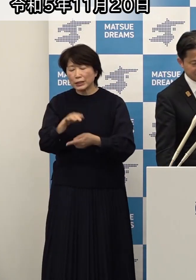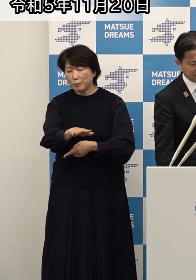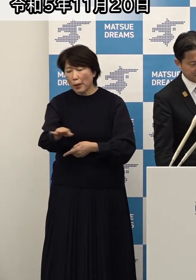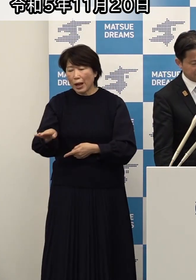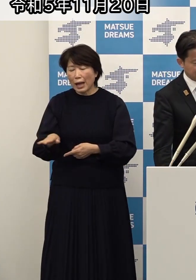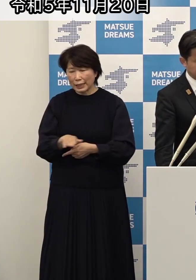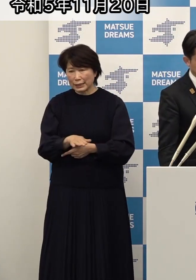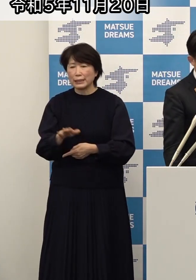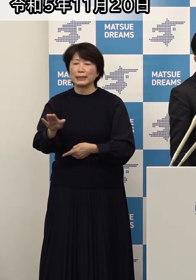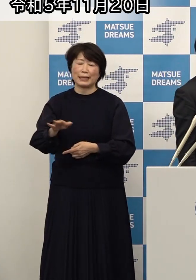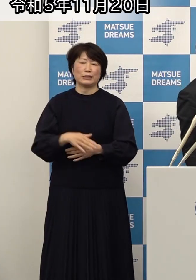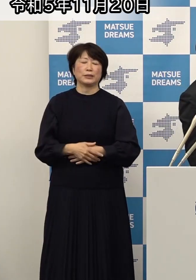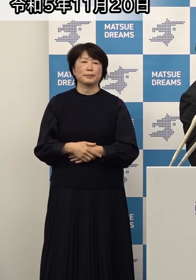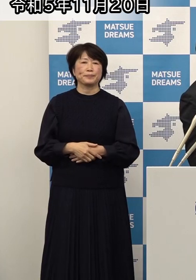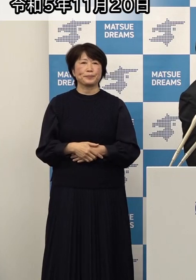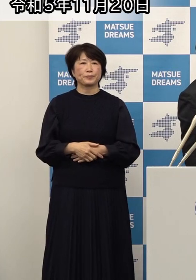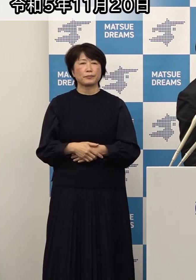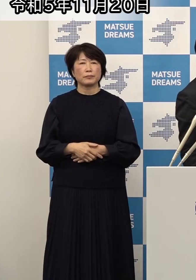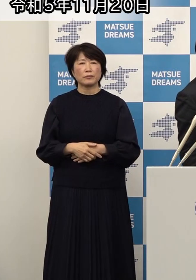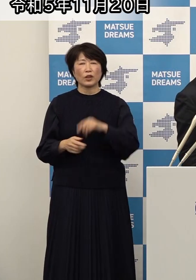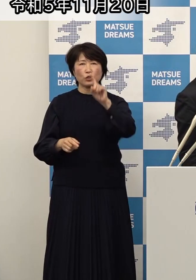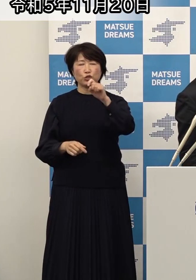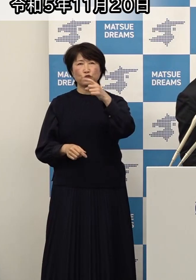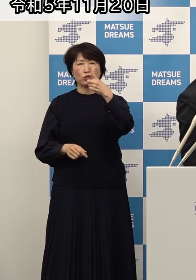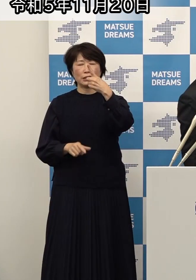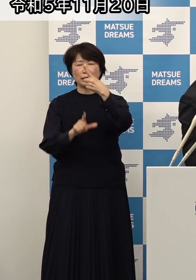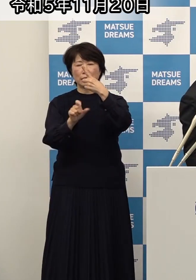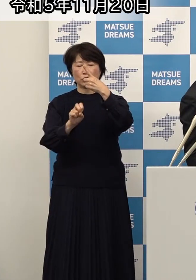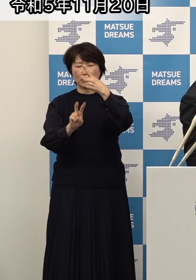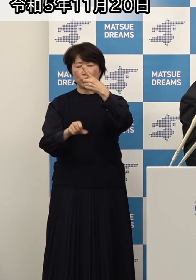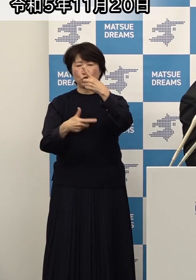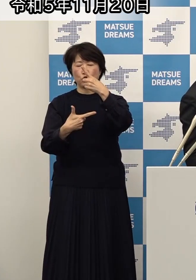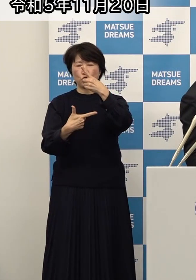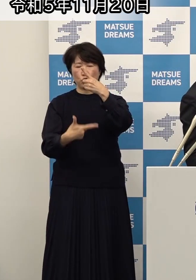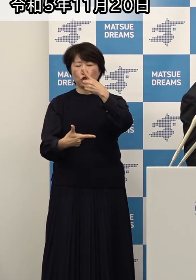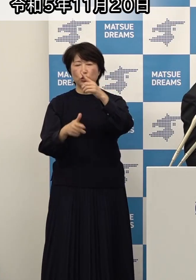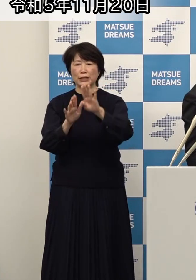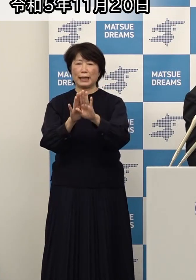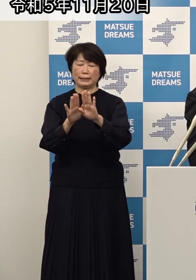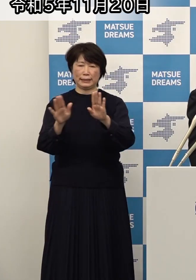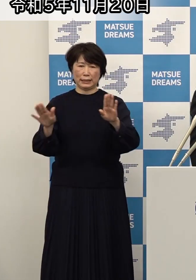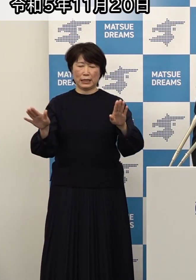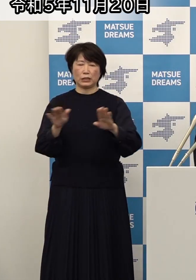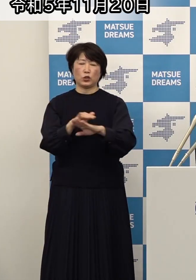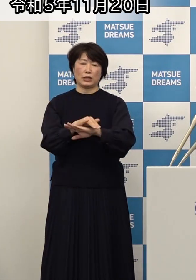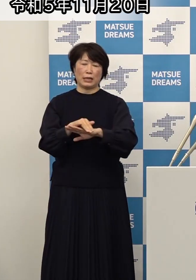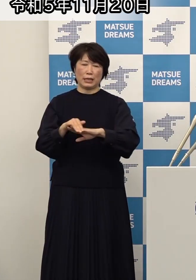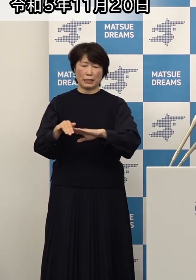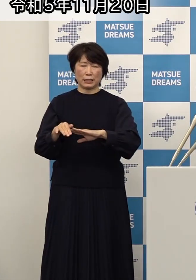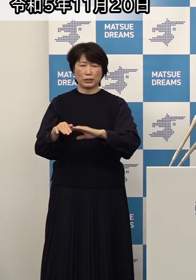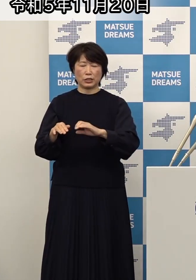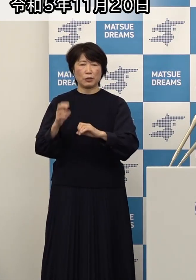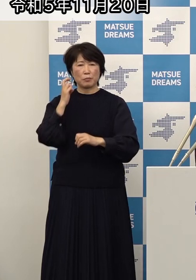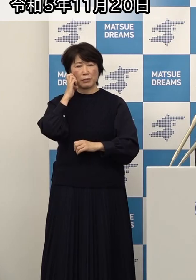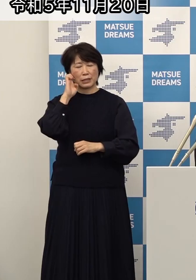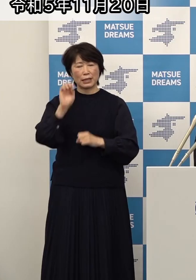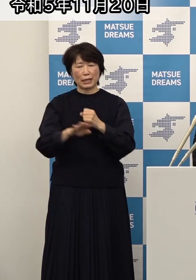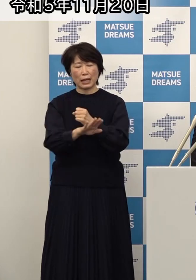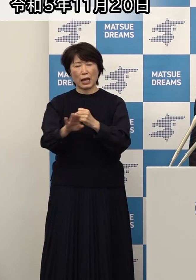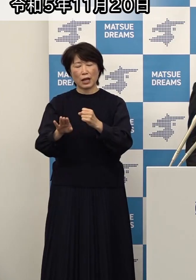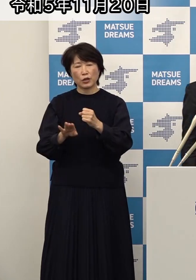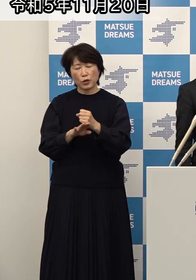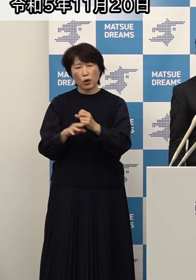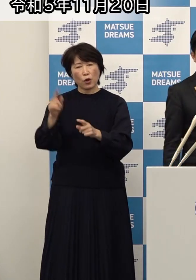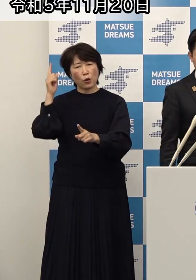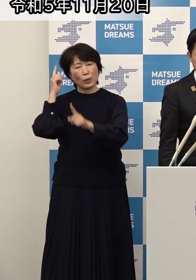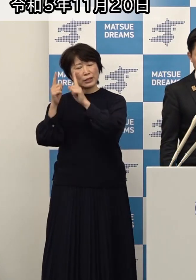。11月26日のですね、開催でございますので、松江環境フェスティバル、たくさんの皆様にお越しい